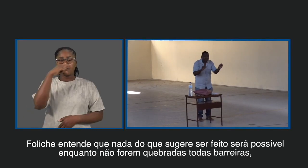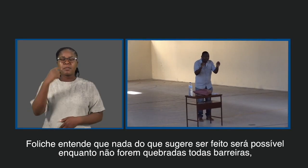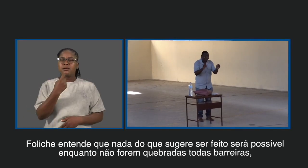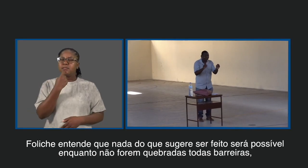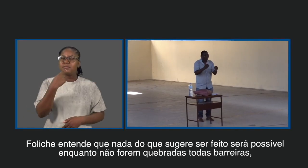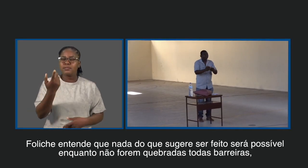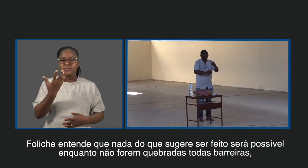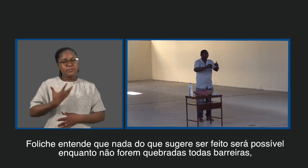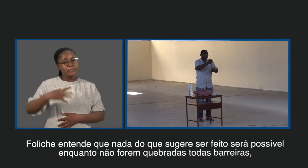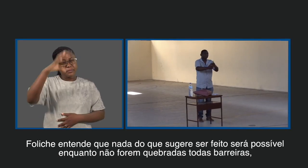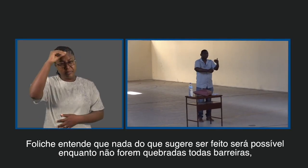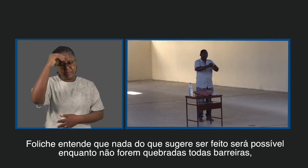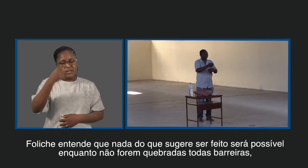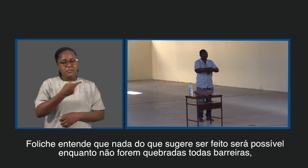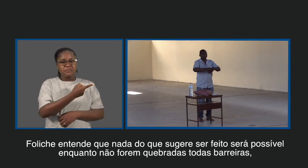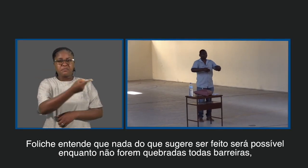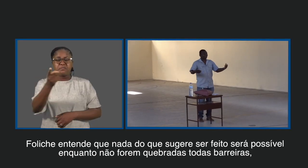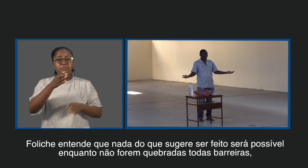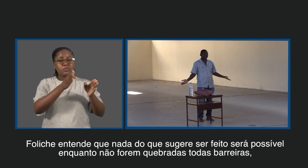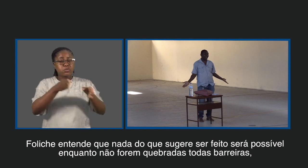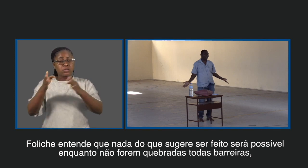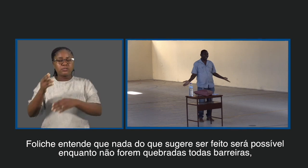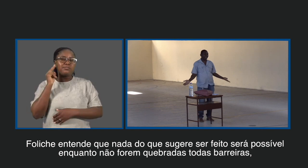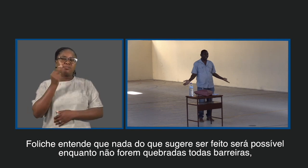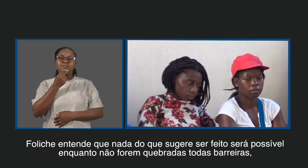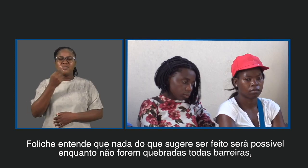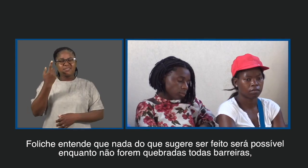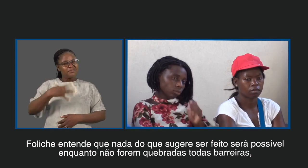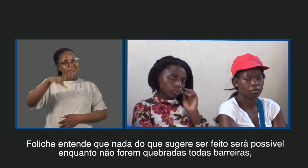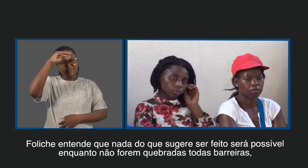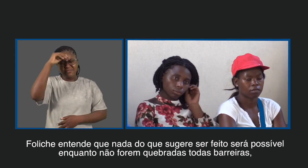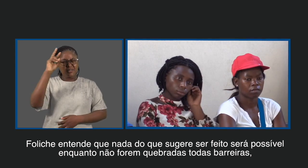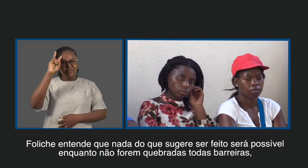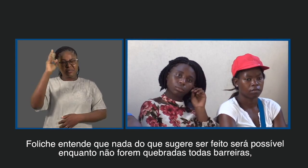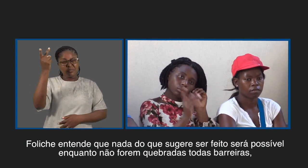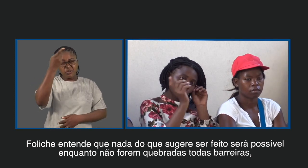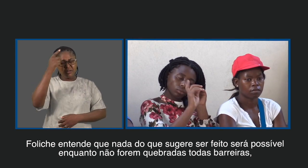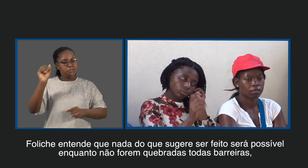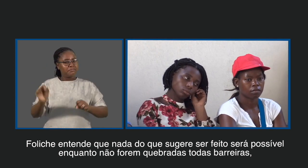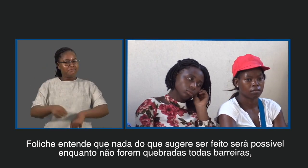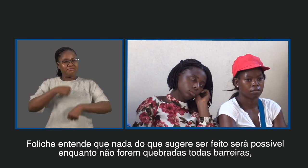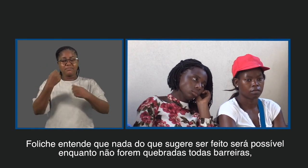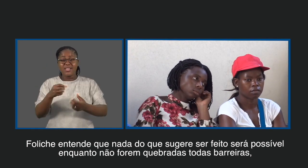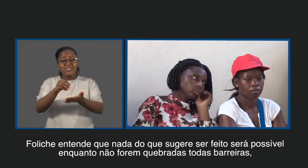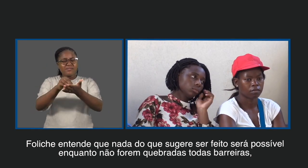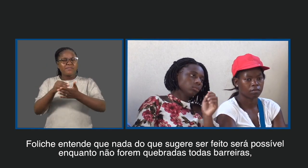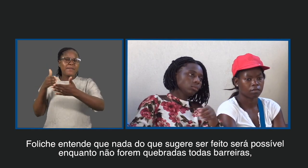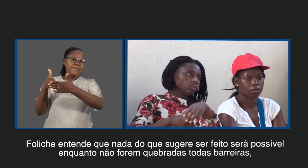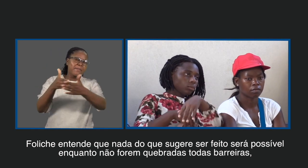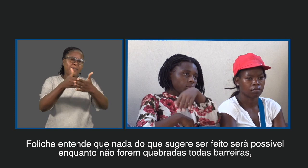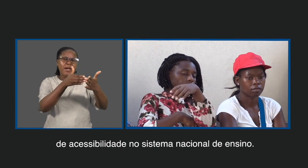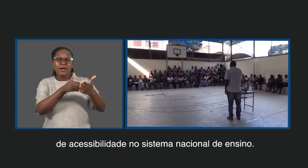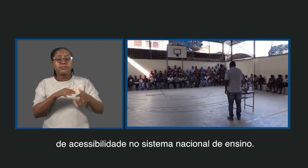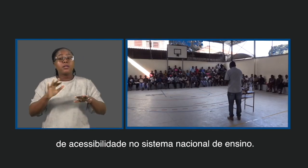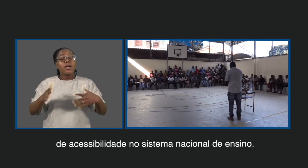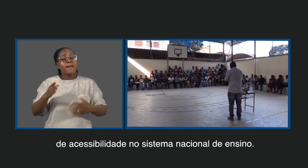Fulish entende que nada do que sugere ser feito será possível enquanto não forem quebradas todas